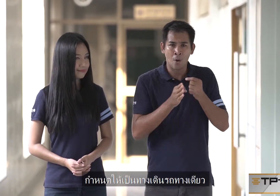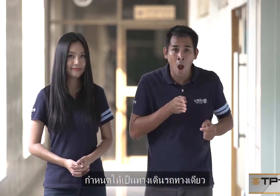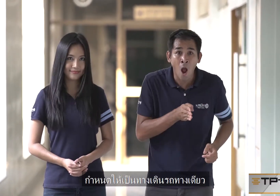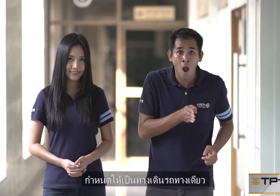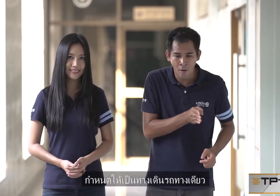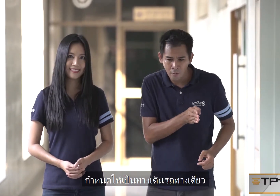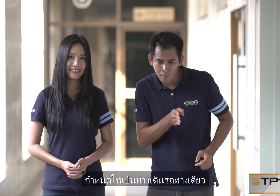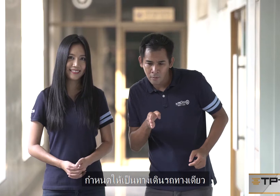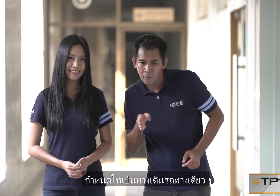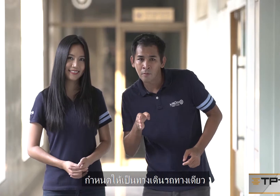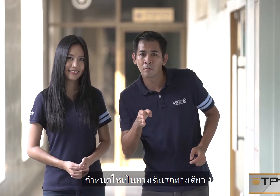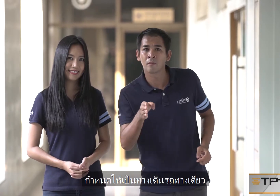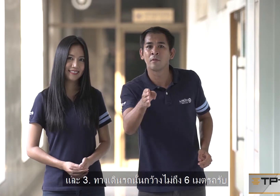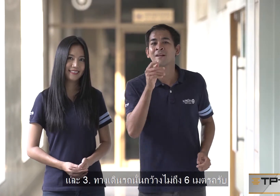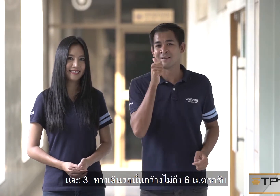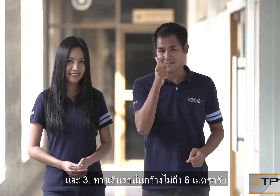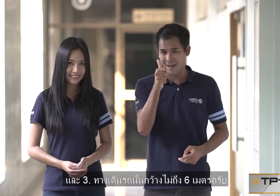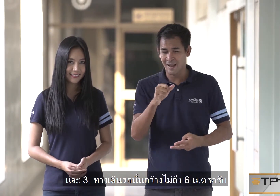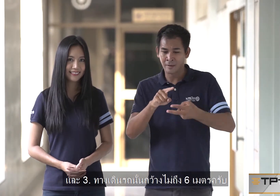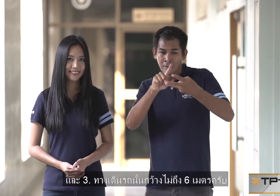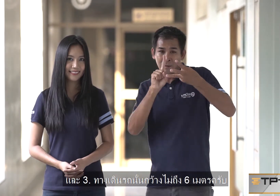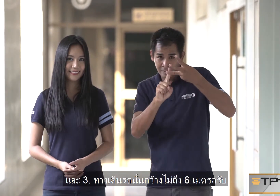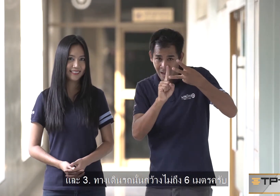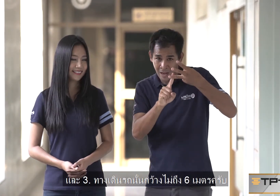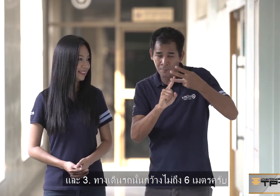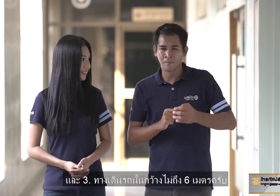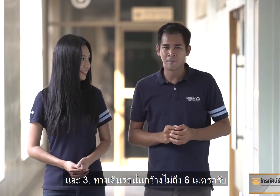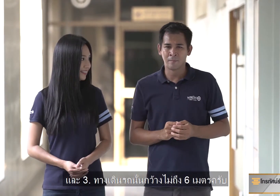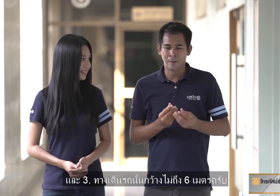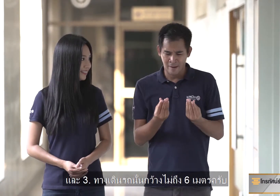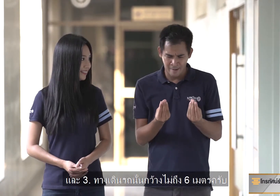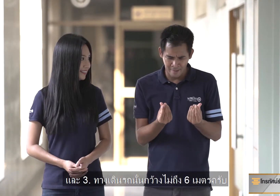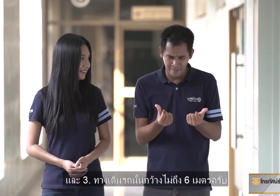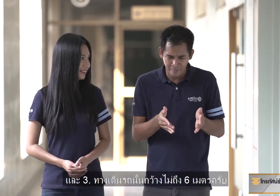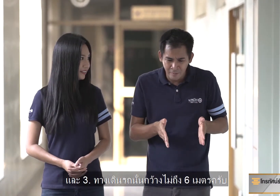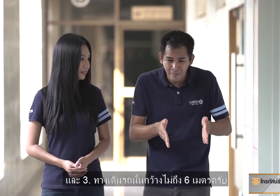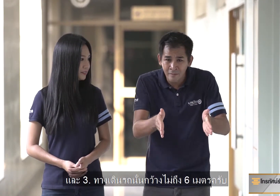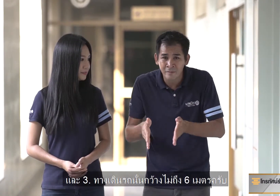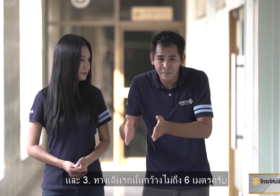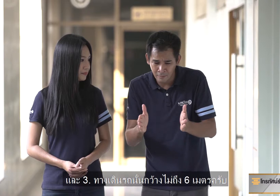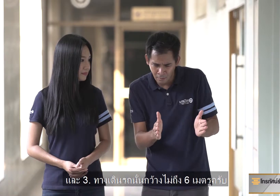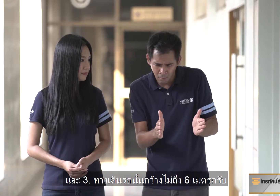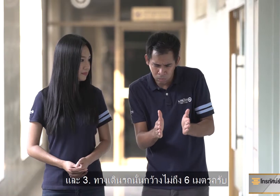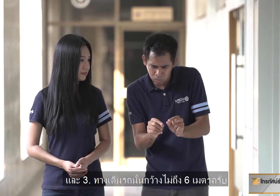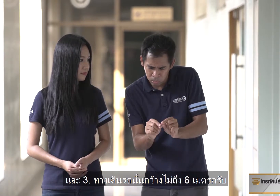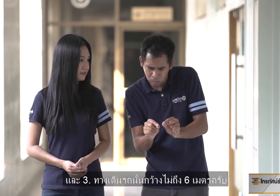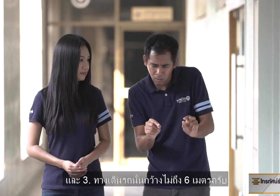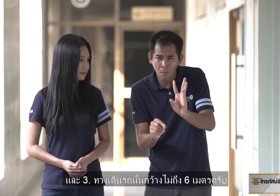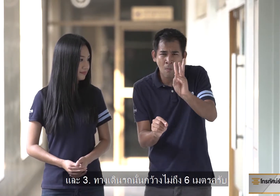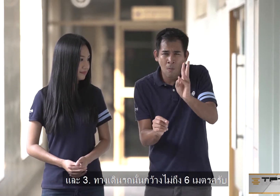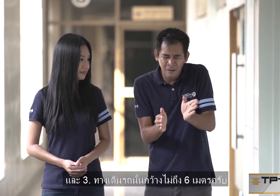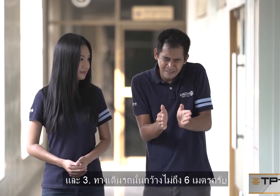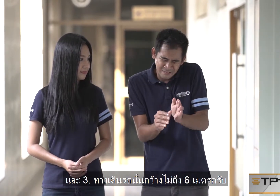เดียวและ 3. ทางเดินรถนั้นกว้างไม่ถึง6เมตรครับ